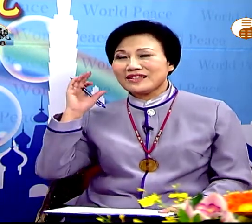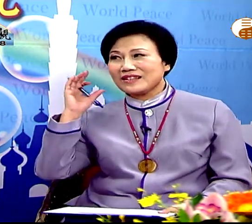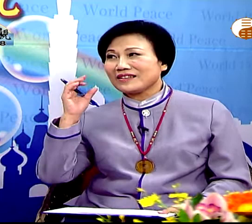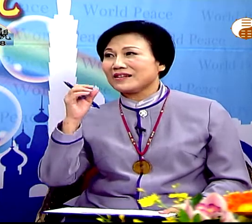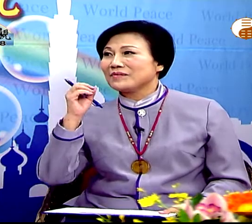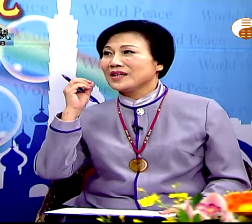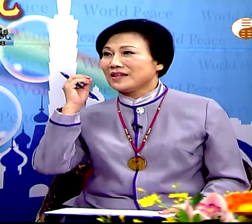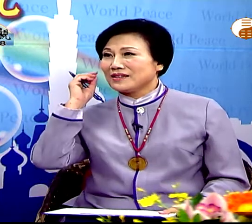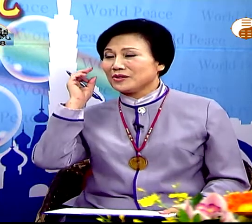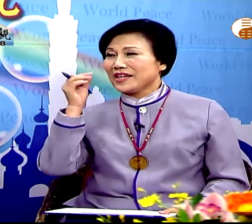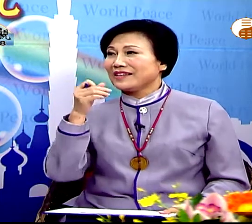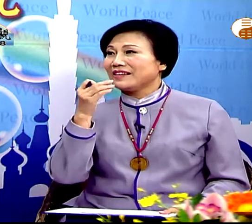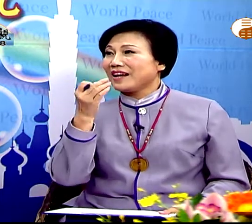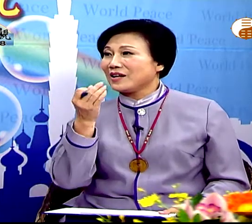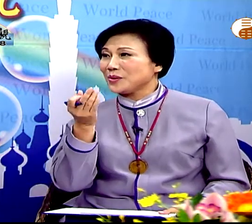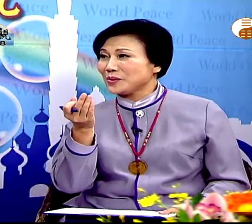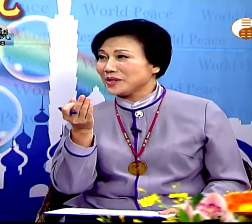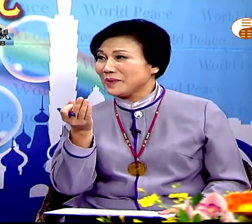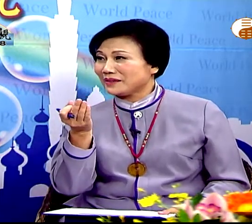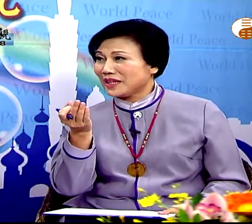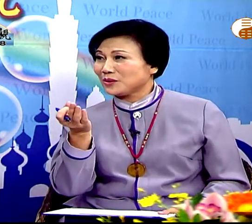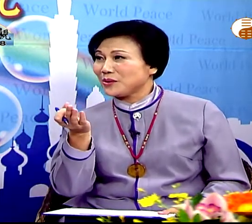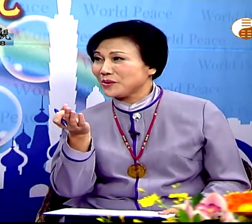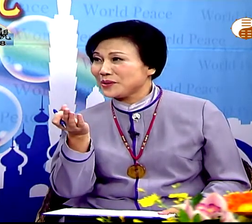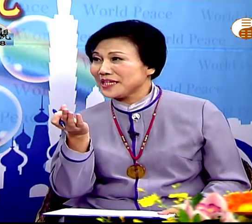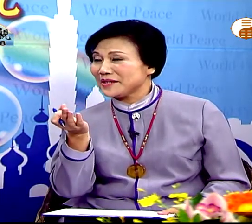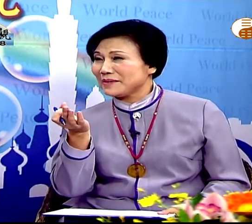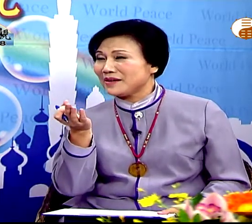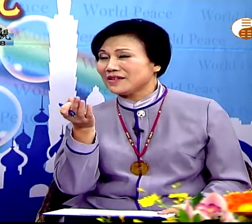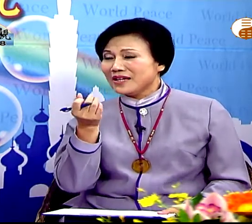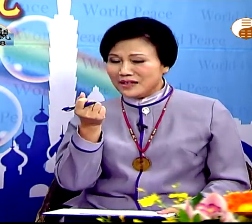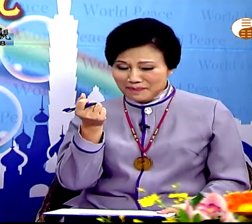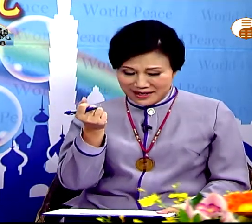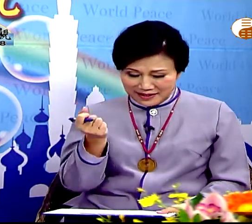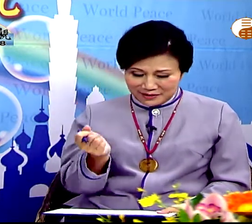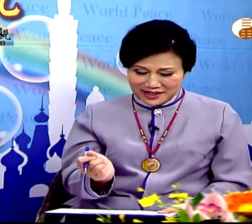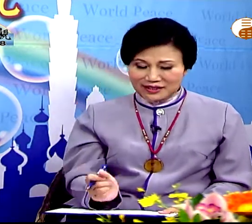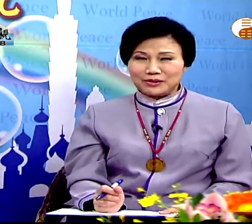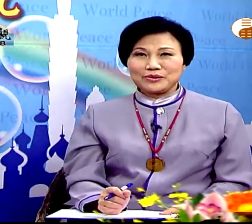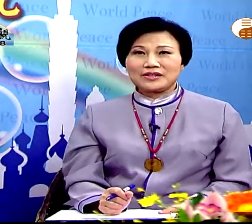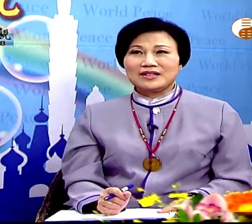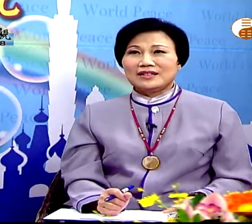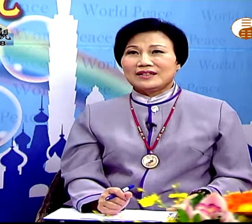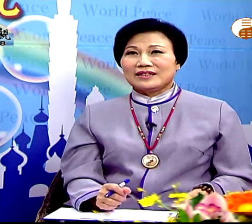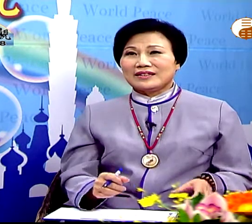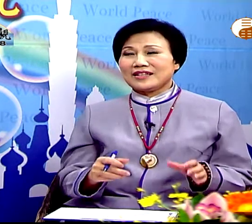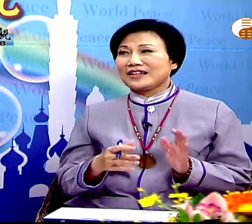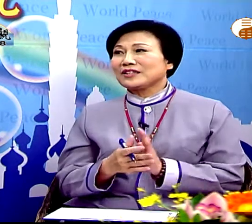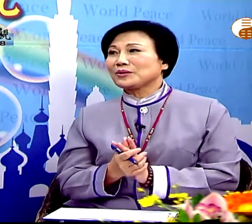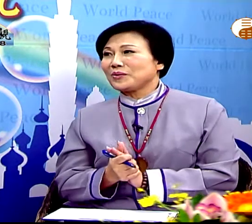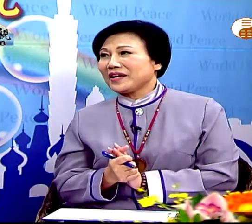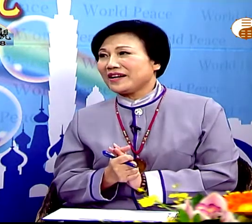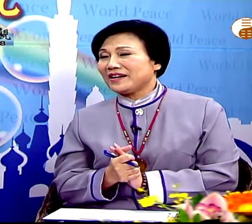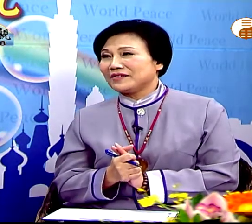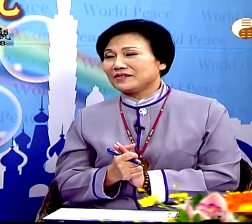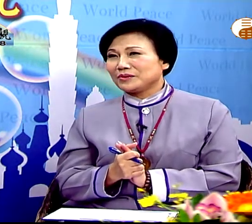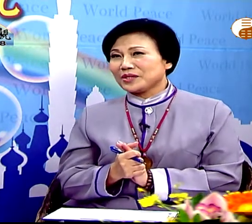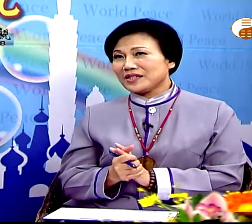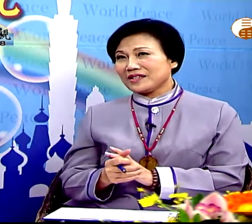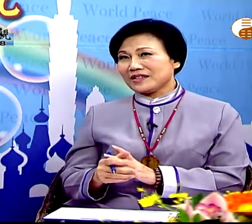障了就是连带他口语的表达都会有问题嘛。一般人我想就是说家里沟通也好，或者是